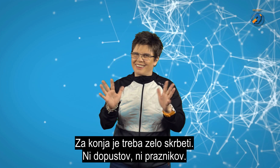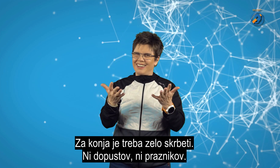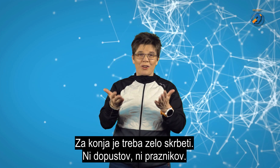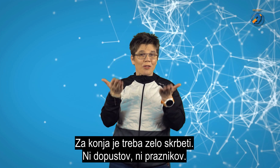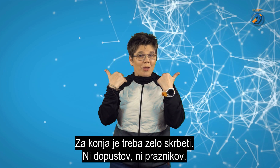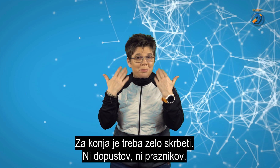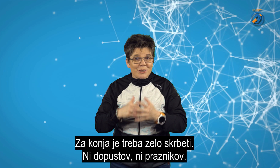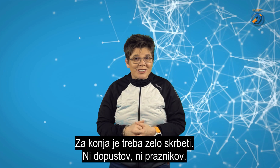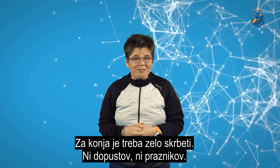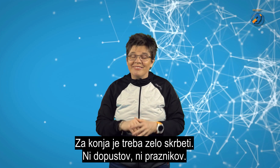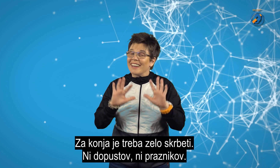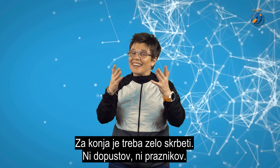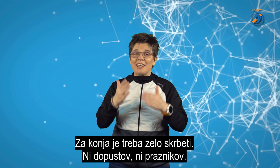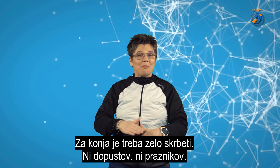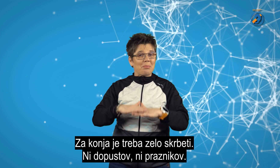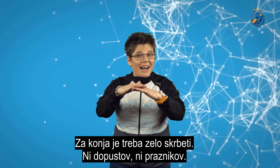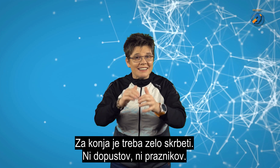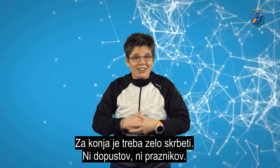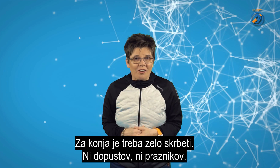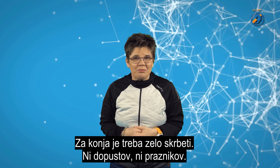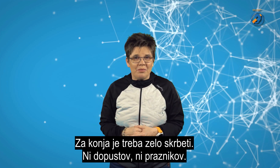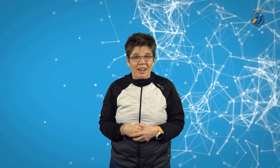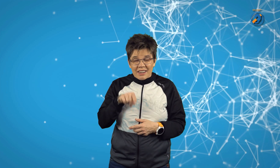Ni dopustov, ni praznikov.